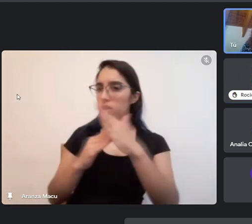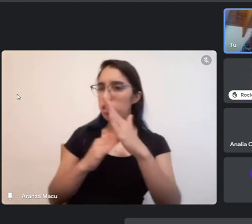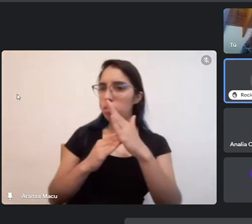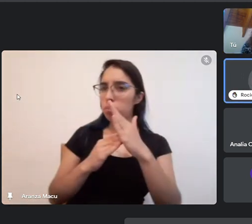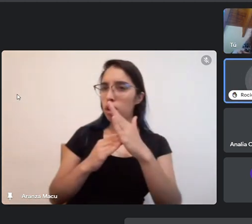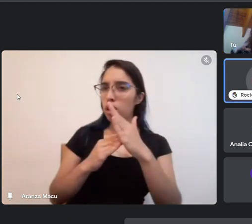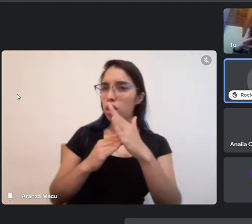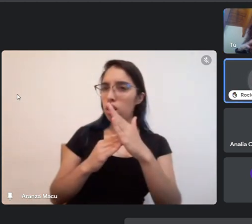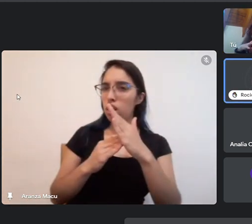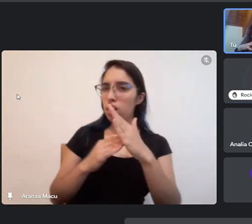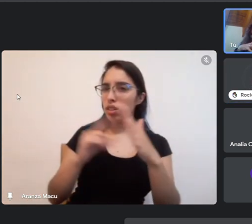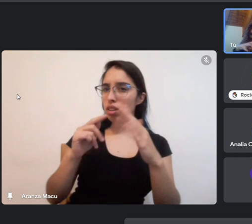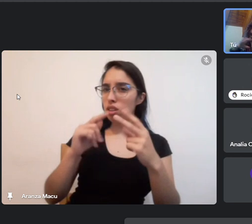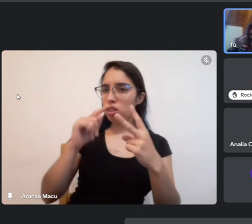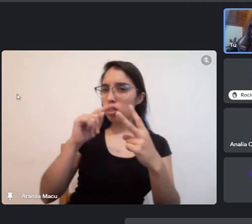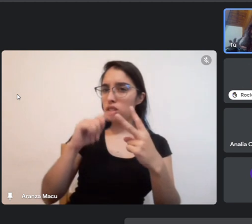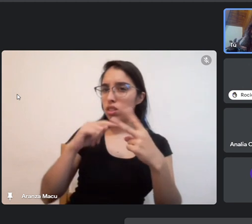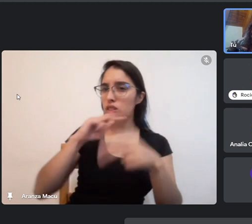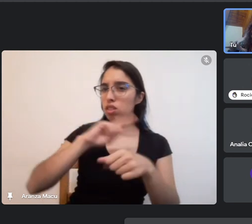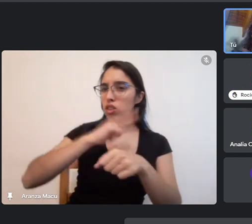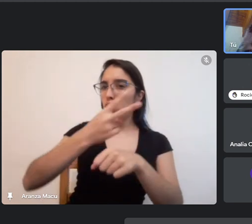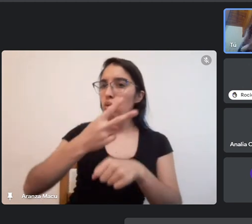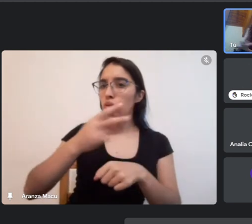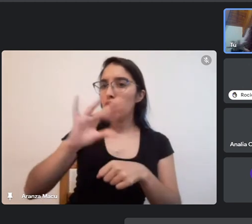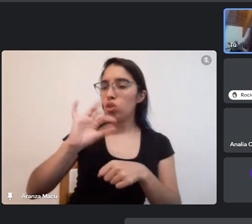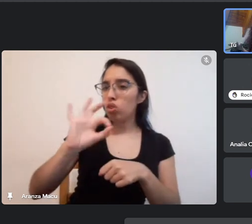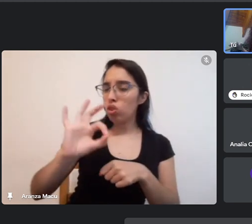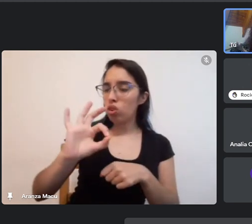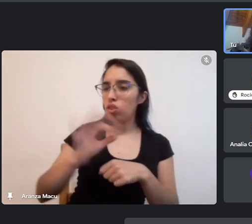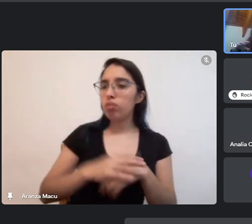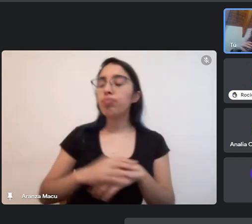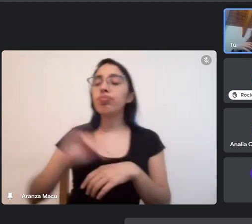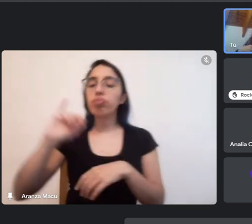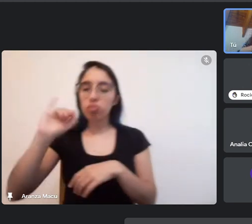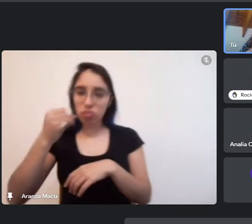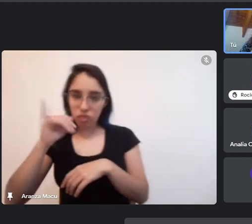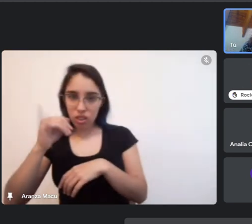tenés, cuando la frase verbal es compuesta, el último verbo es el